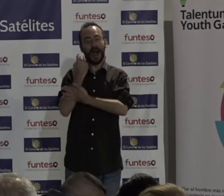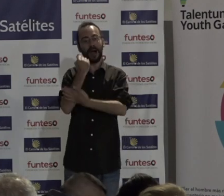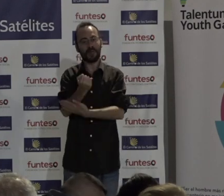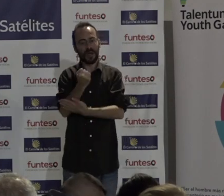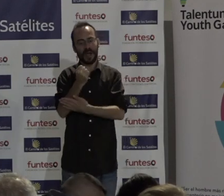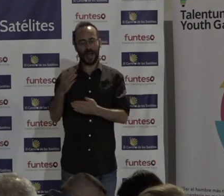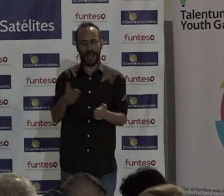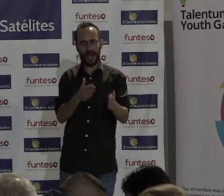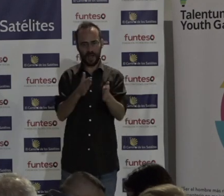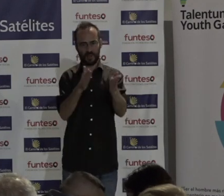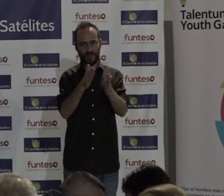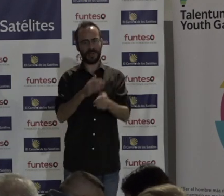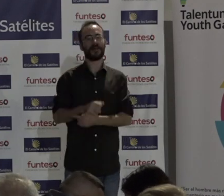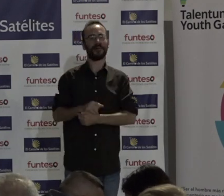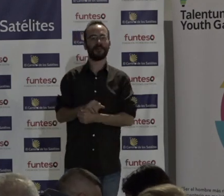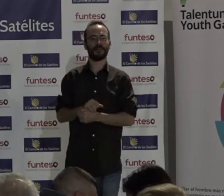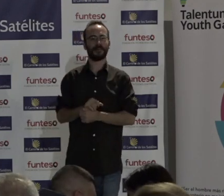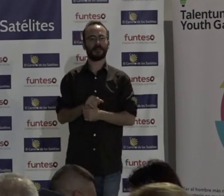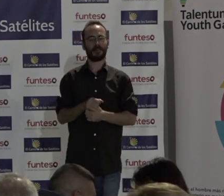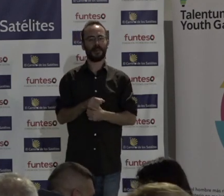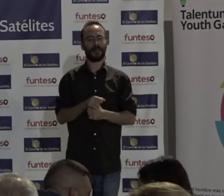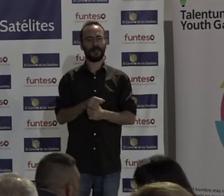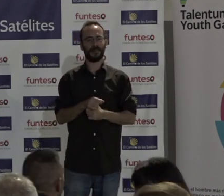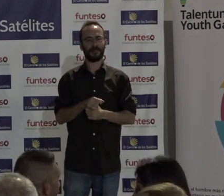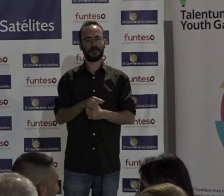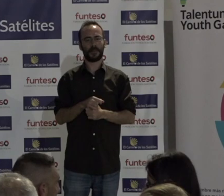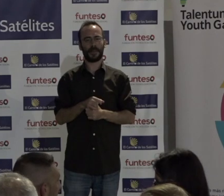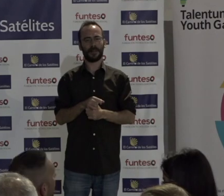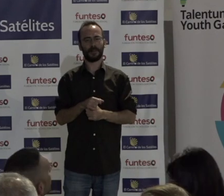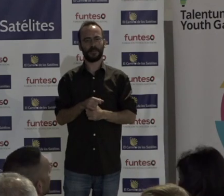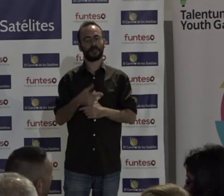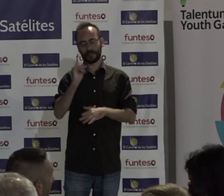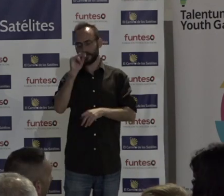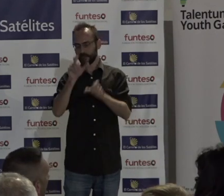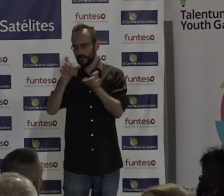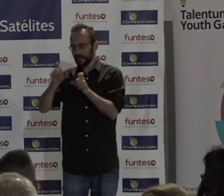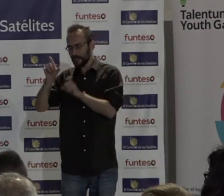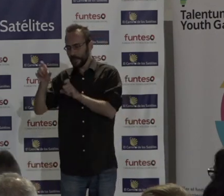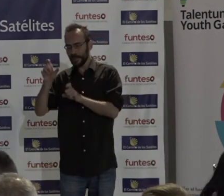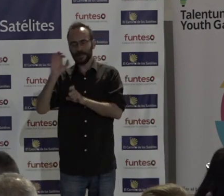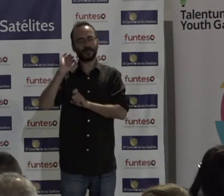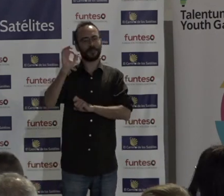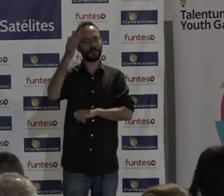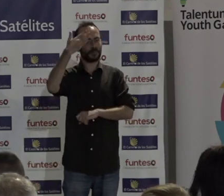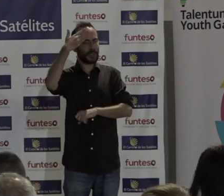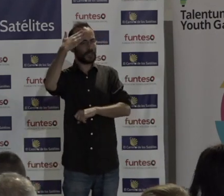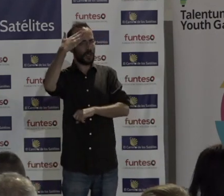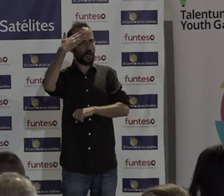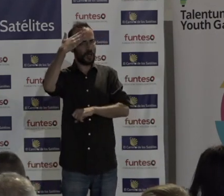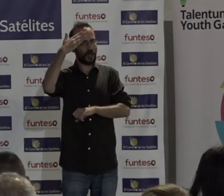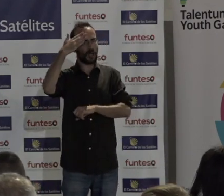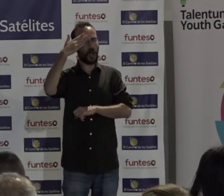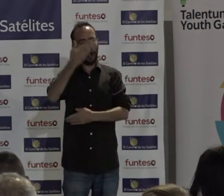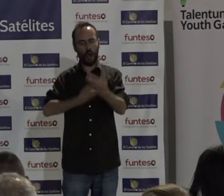este camino con una serie, pues con una batería de mentores, de colaboradores, con